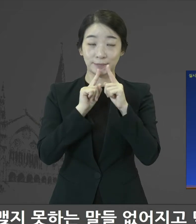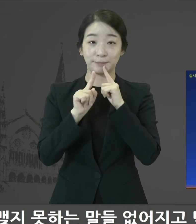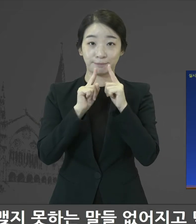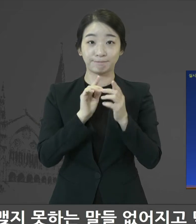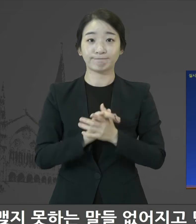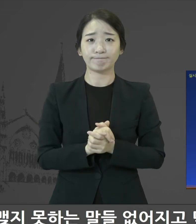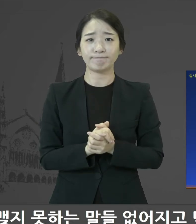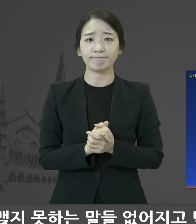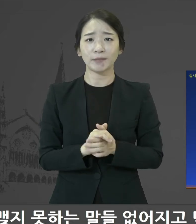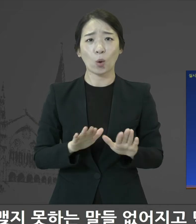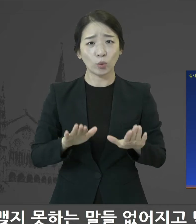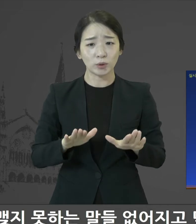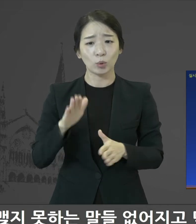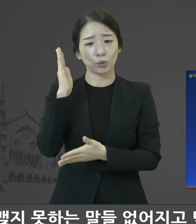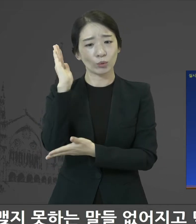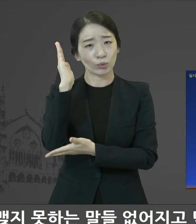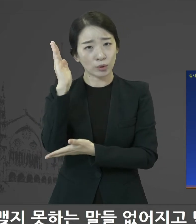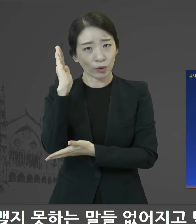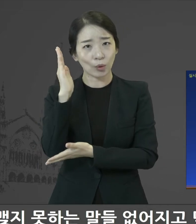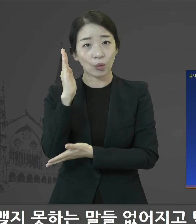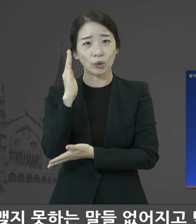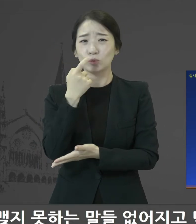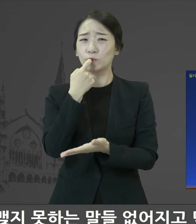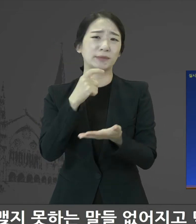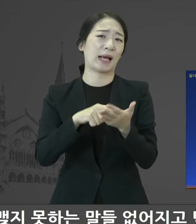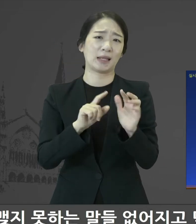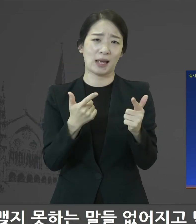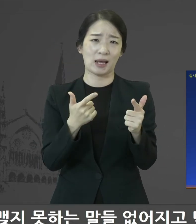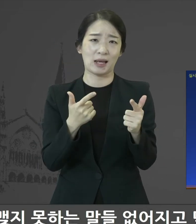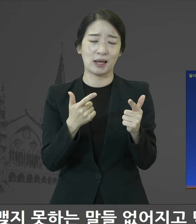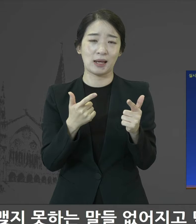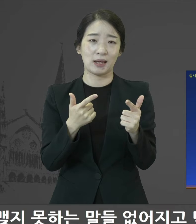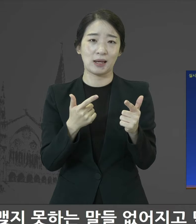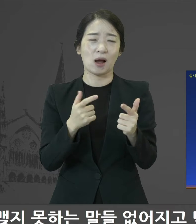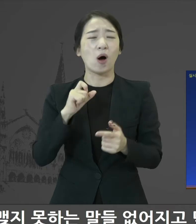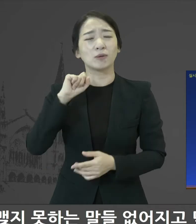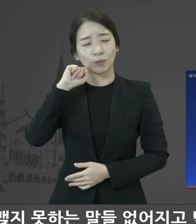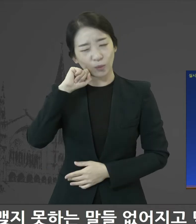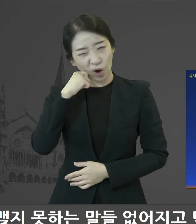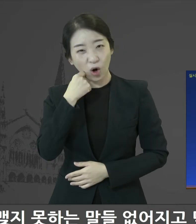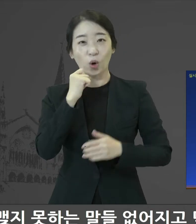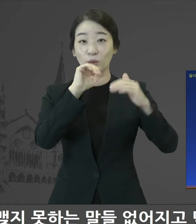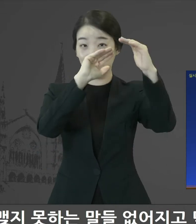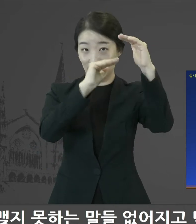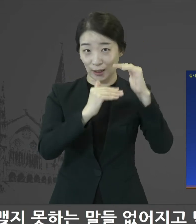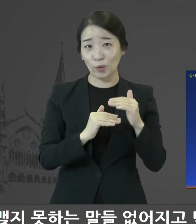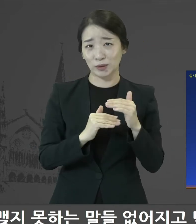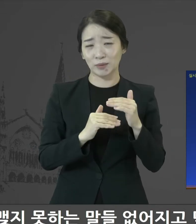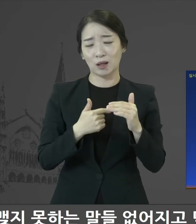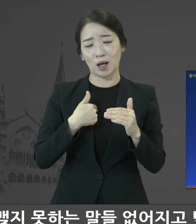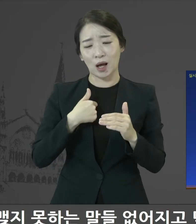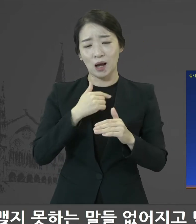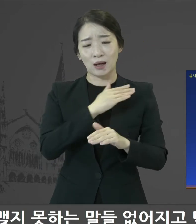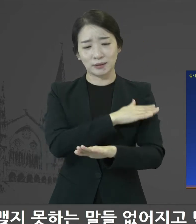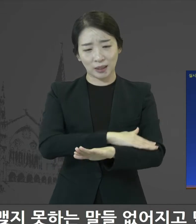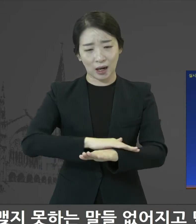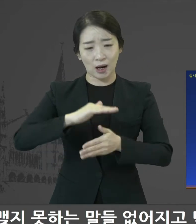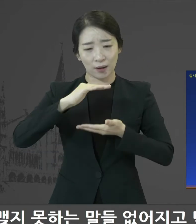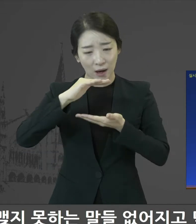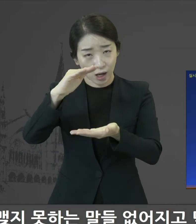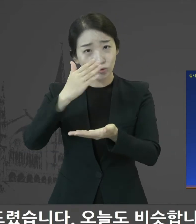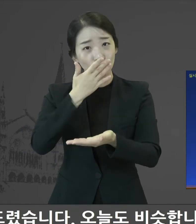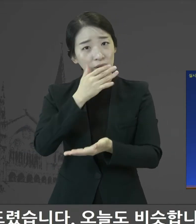사실은 설교하기 쉬운 본문이 아닙니다. 상당히 어려운 본문입니다. 잘 전달할 수 있을까 마음속에 두려움이